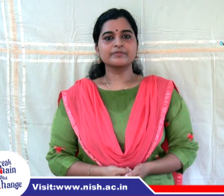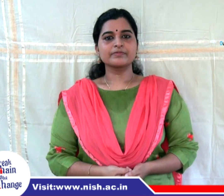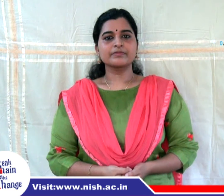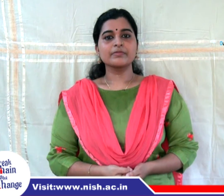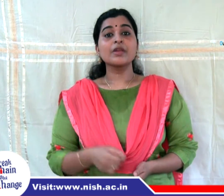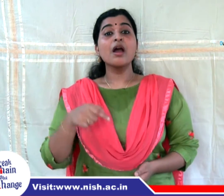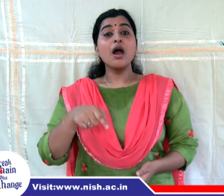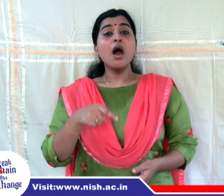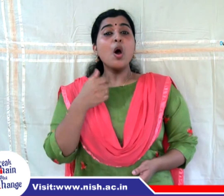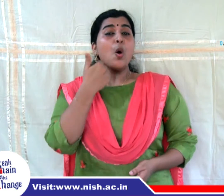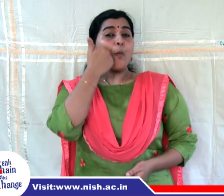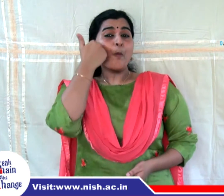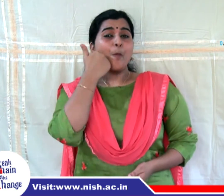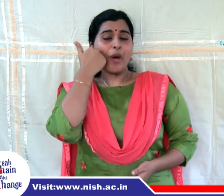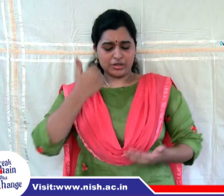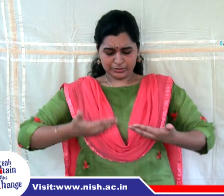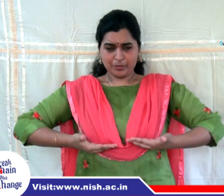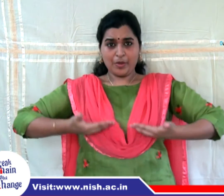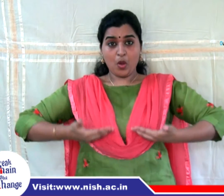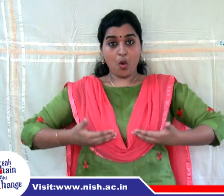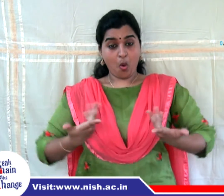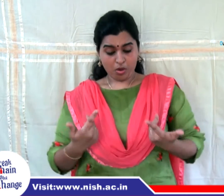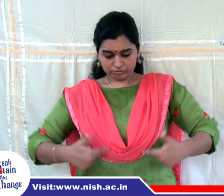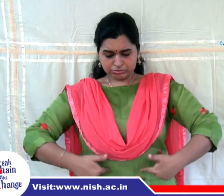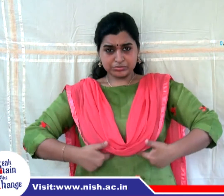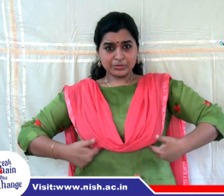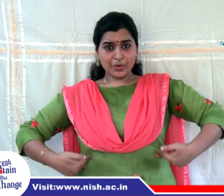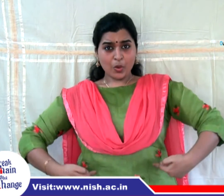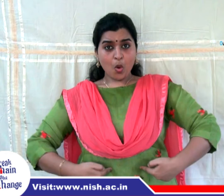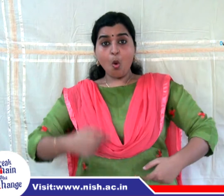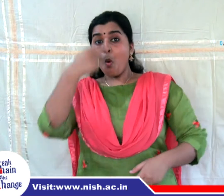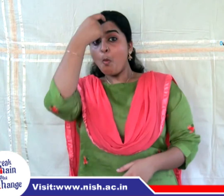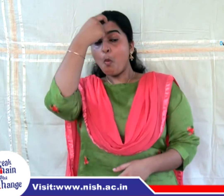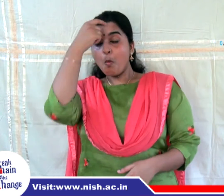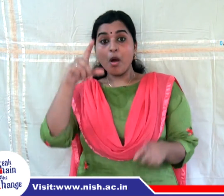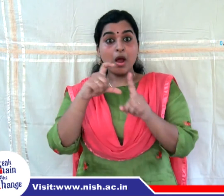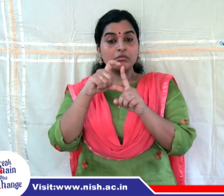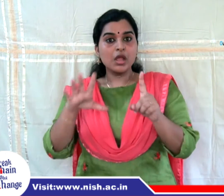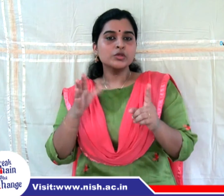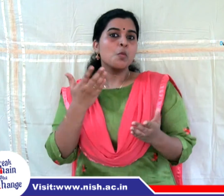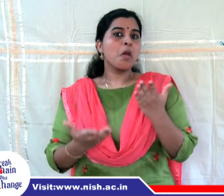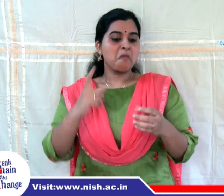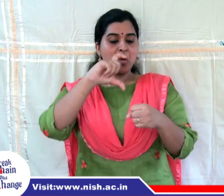ന്യൂമോണിയ, വൃക്കകളുടെ പ്രവർത്തനമാന്ദ്യം തുടങ്ങിയ ഗുരുതരാവസ്ഥയിൽ മരണത്തിനുവരെ ഇവ കാരണമാകാം.